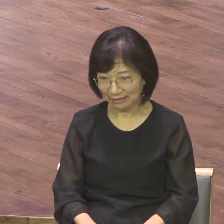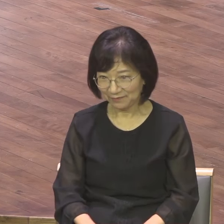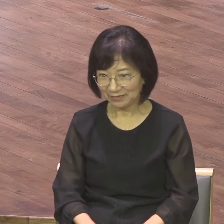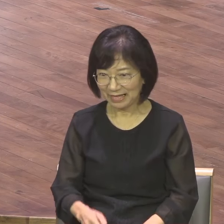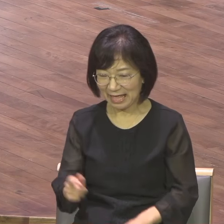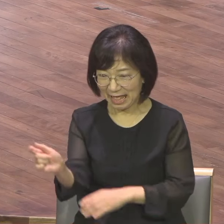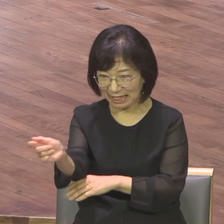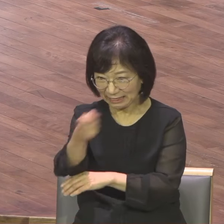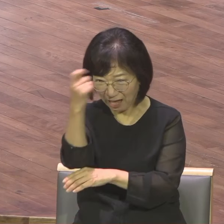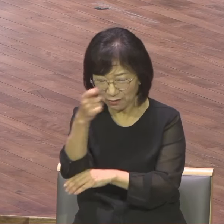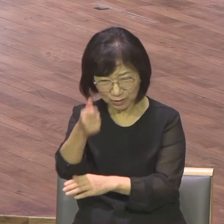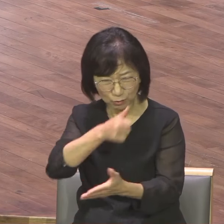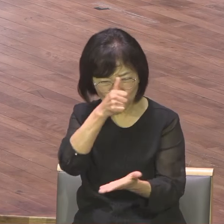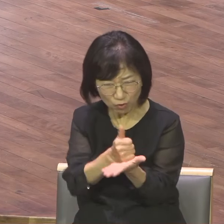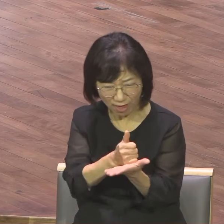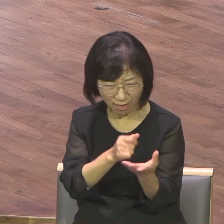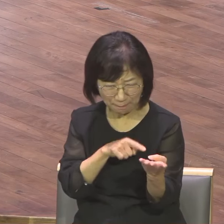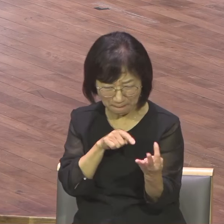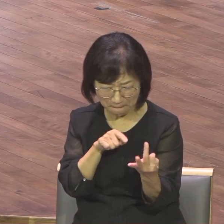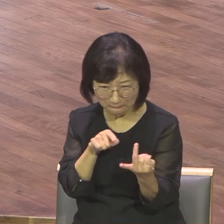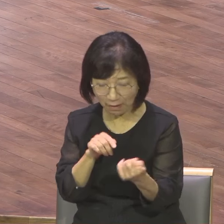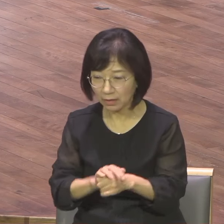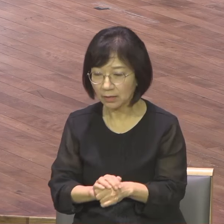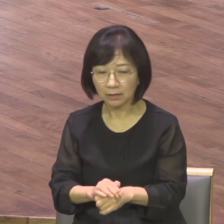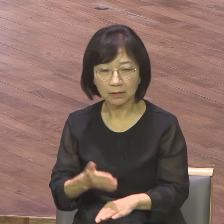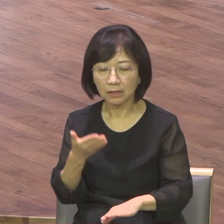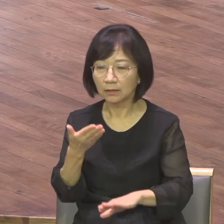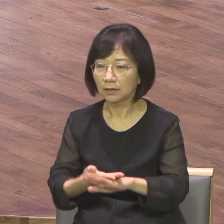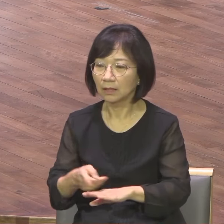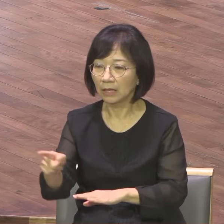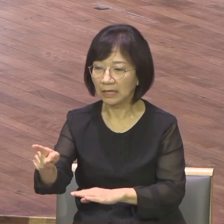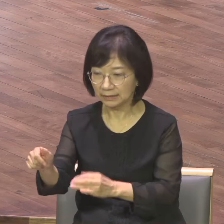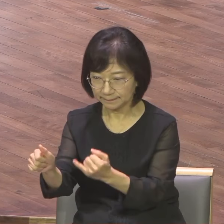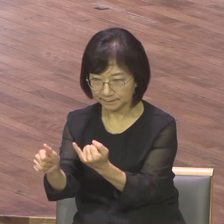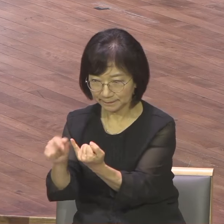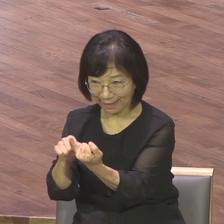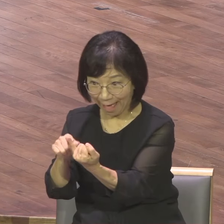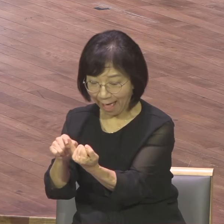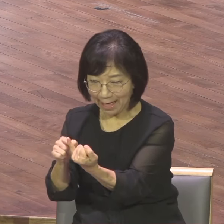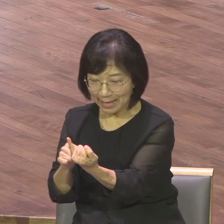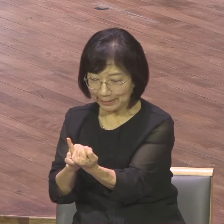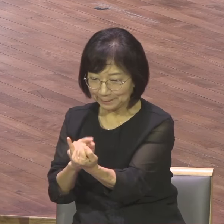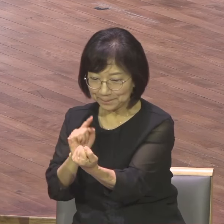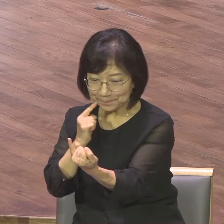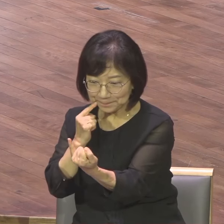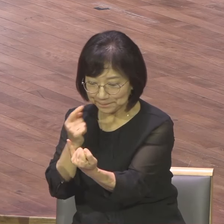오만 죄를 다 지었어요. 심지어 남의 아내 취하고 그 남편 죽여버렸어요.